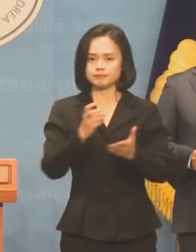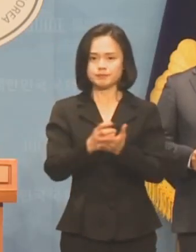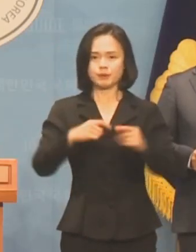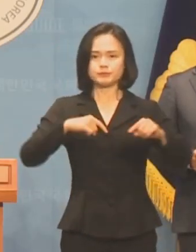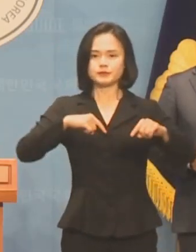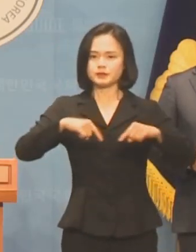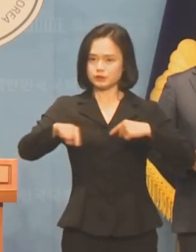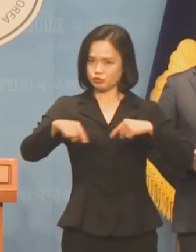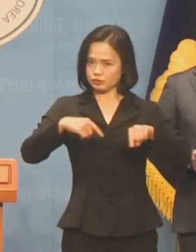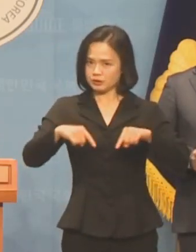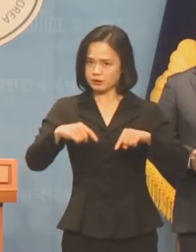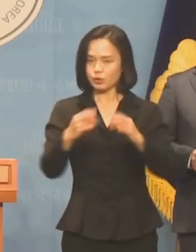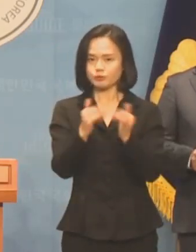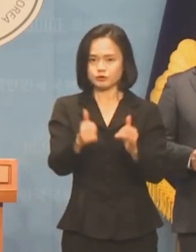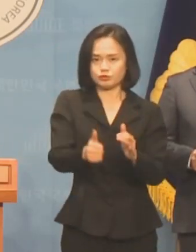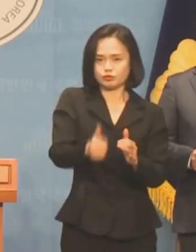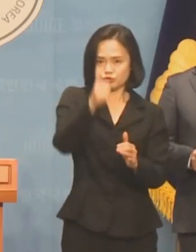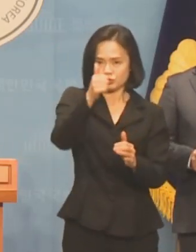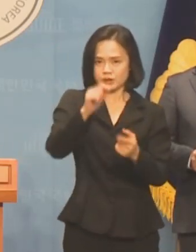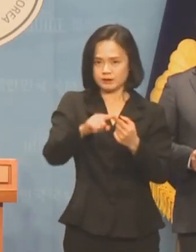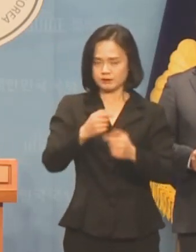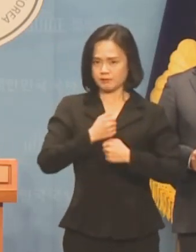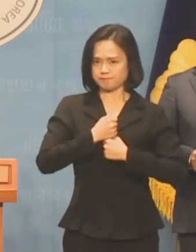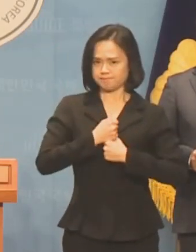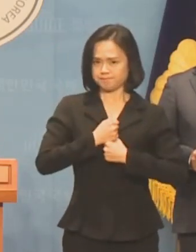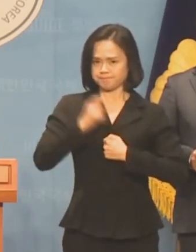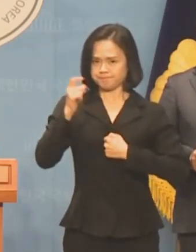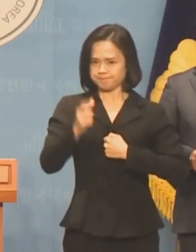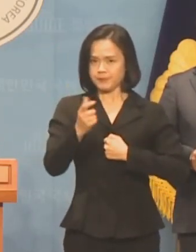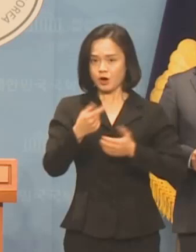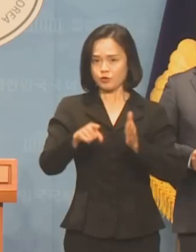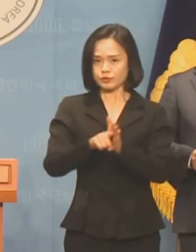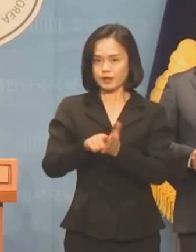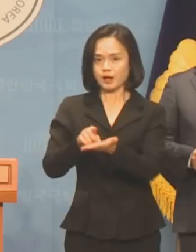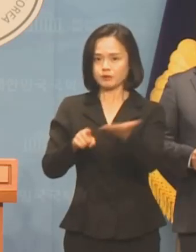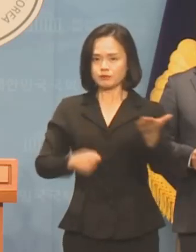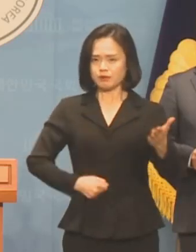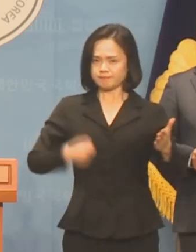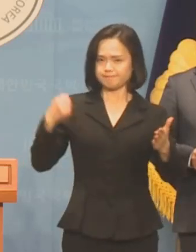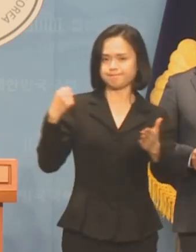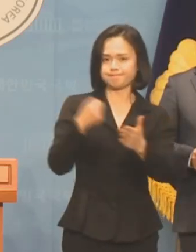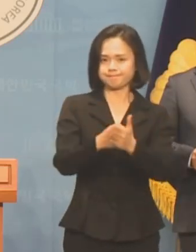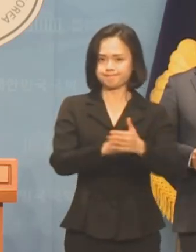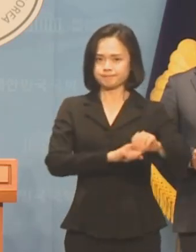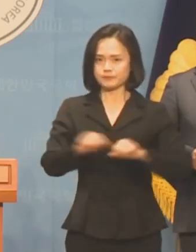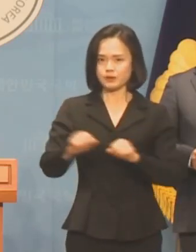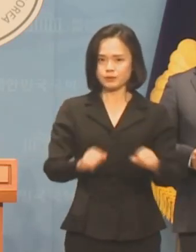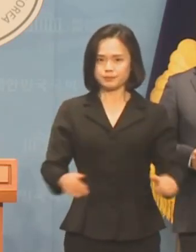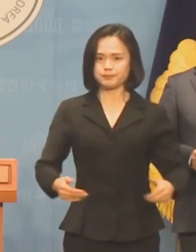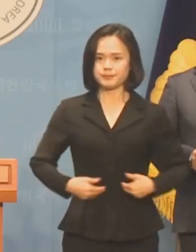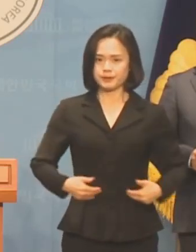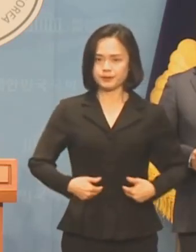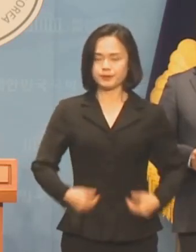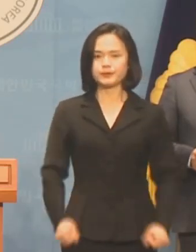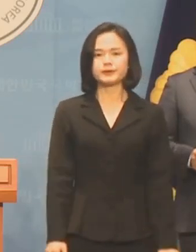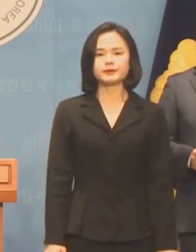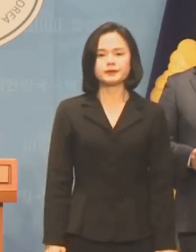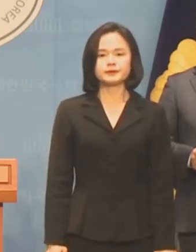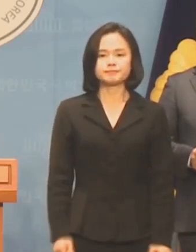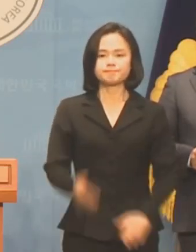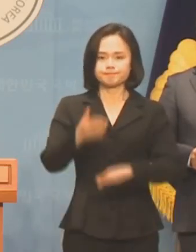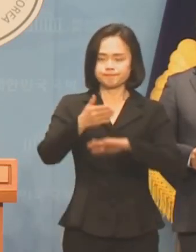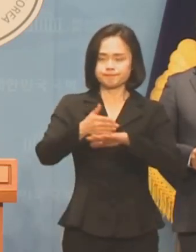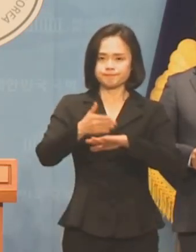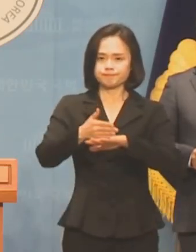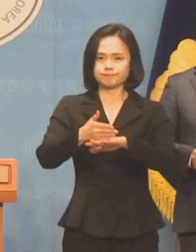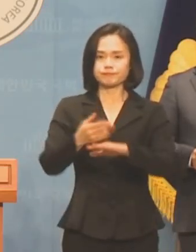법치주의와 민주주의를 굳건히 지키기 위한 우리 모두의 단호한 의지와 행동이 필요한 때입니다.